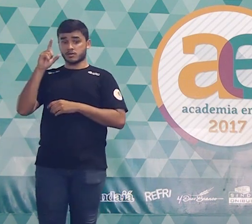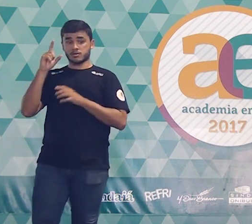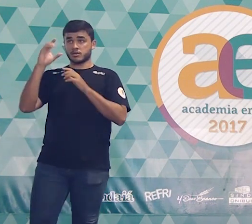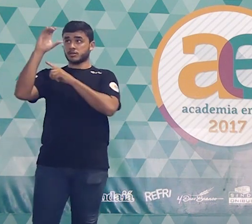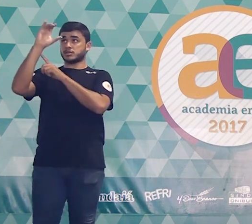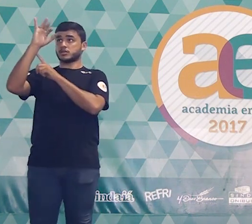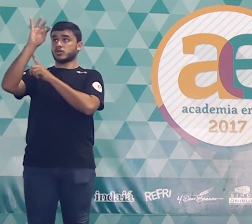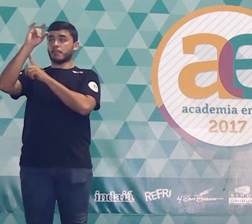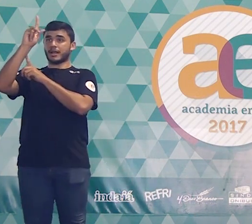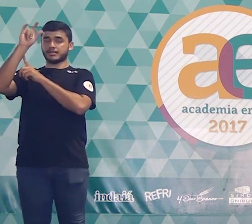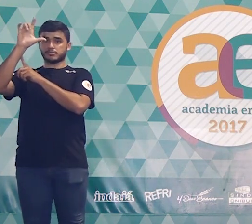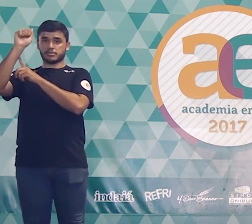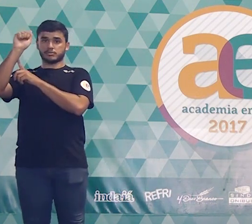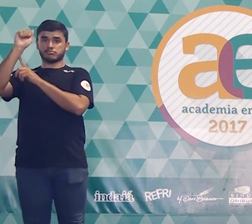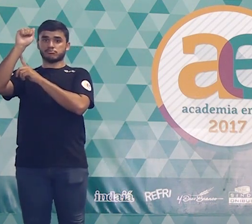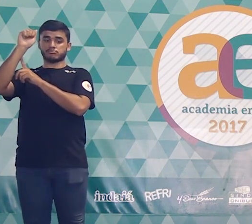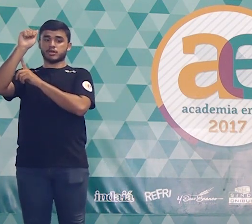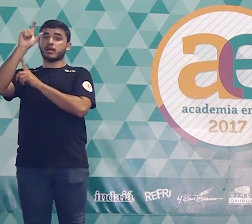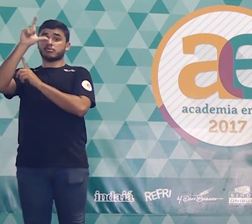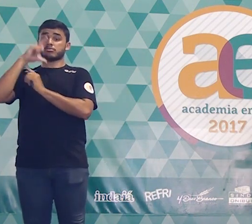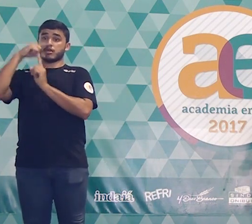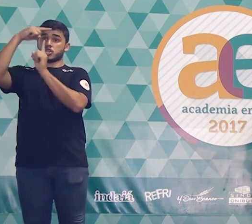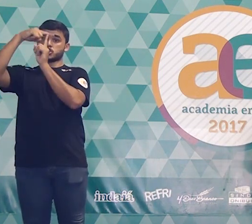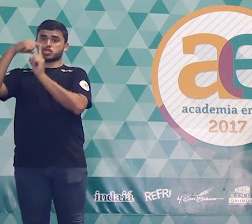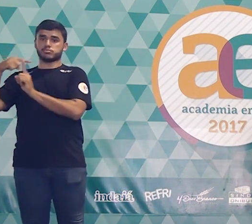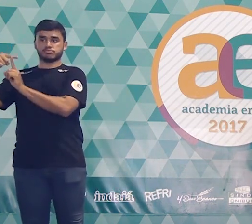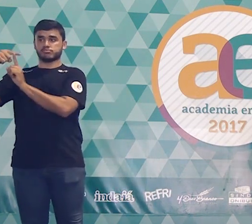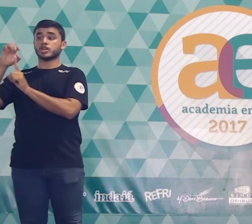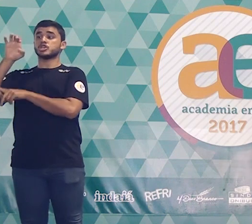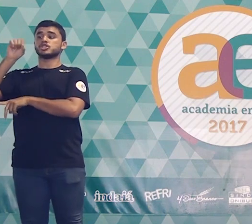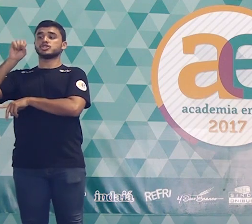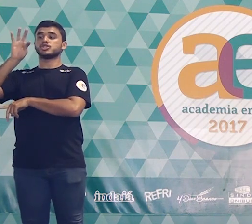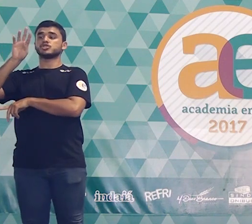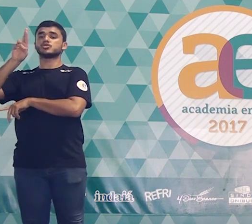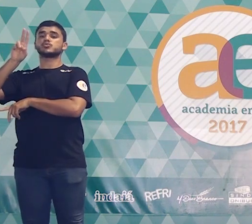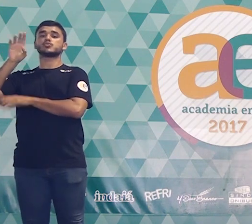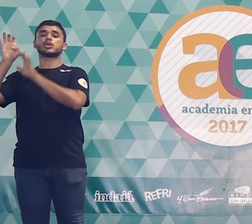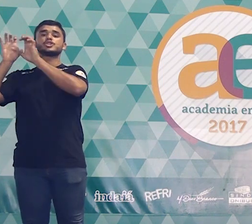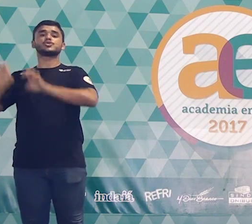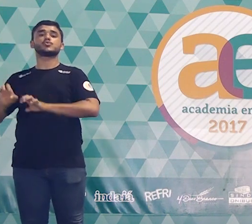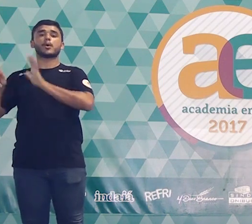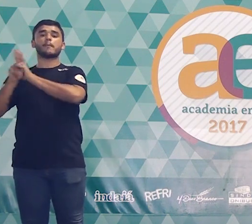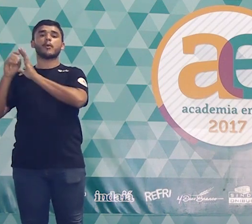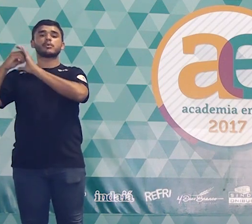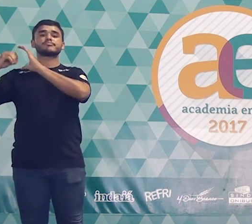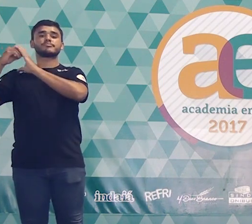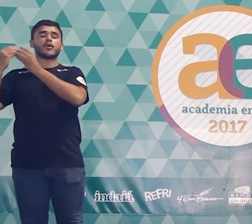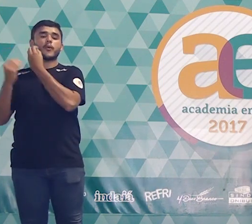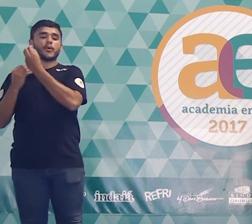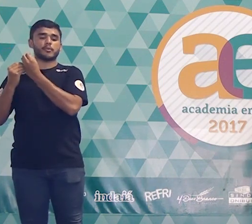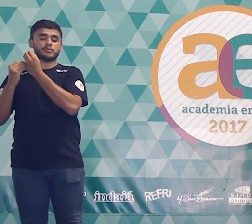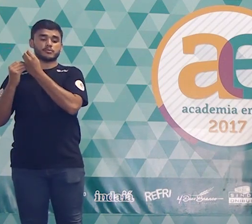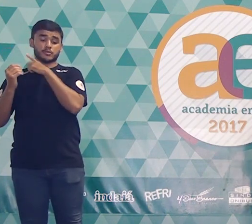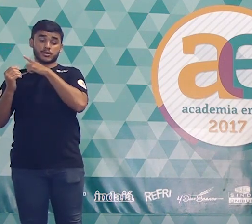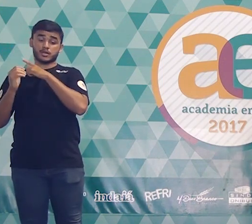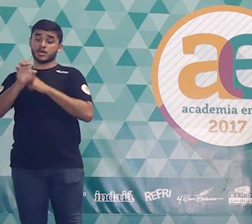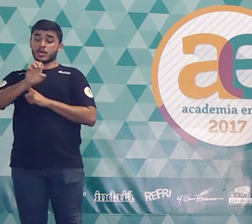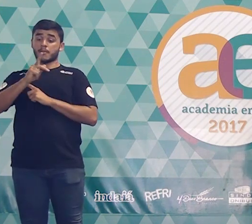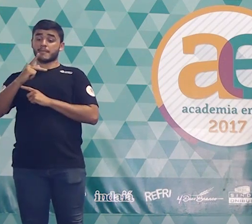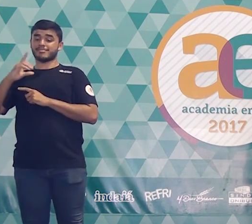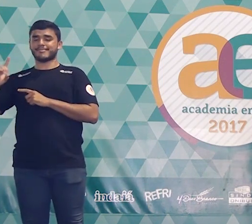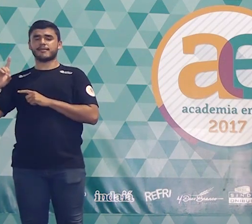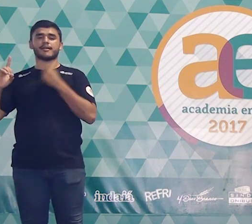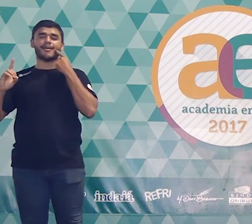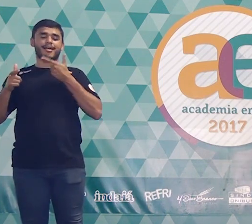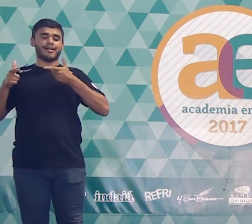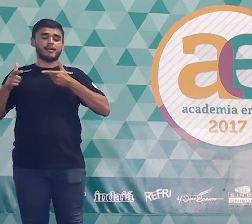de estrutura propriamente dita, que vai ser, por exemplo, o citoesqueleto, o ribossomo, o centríolo. Existe um outro